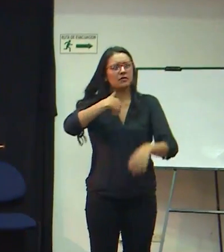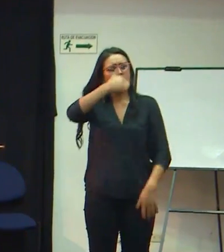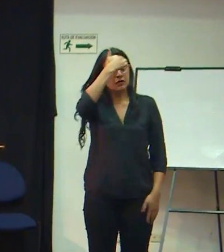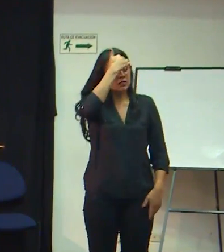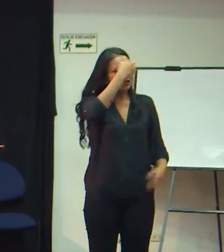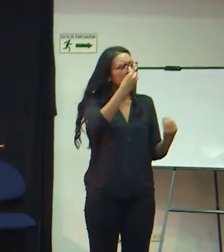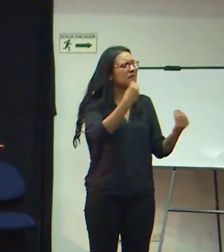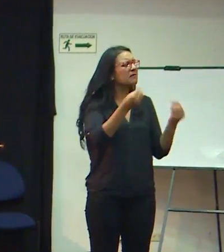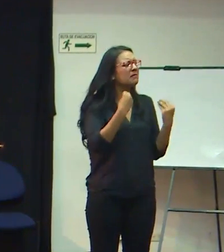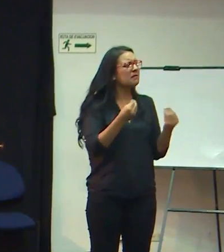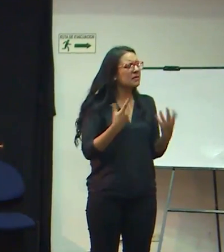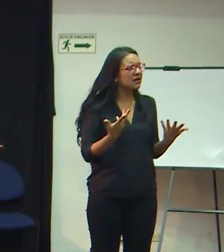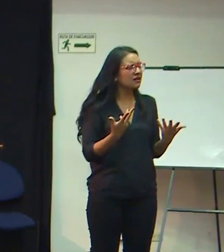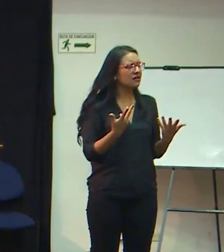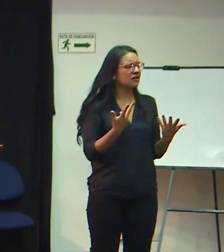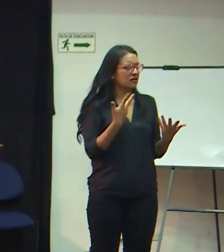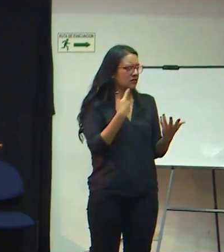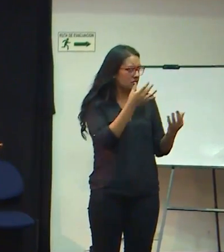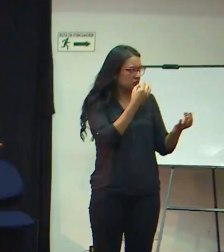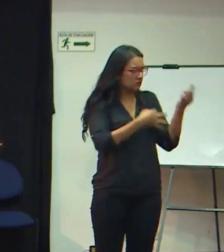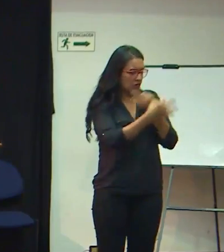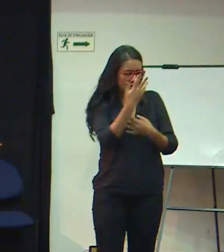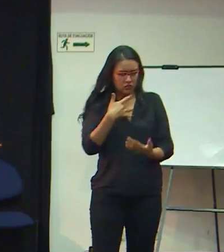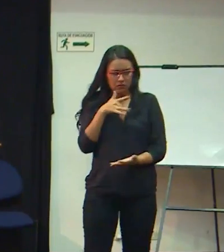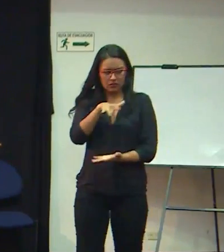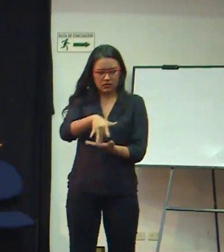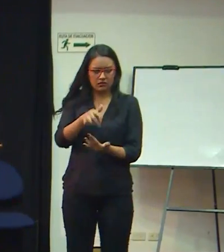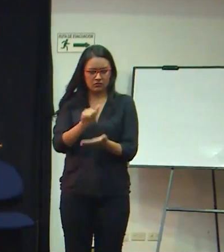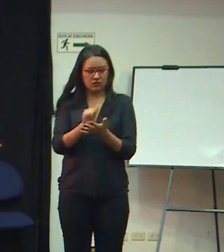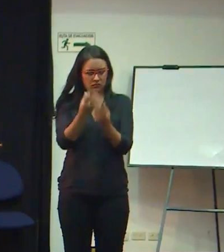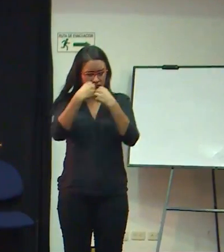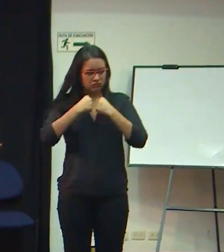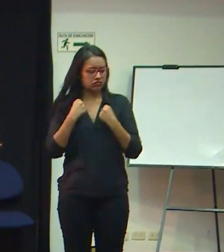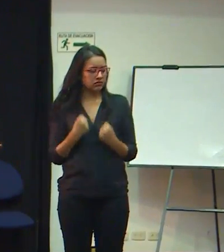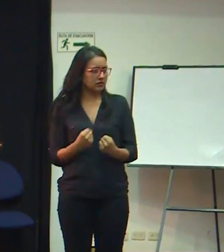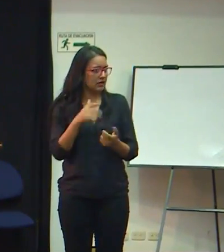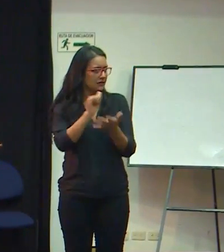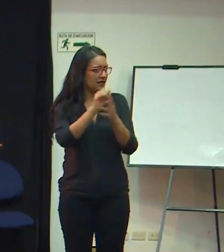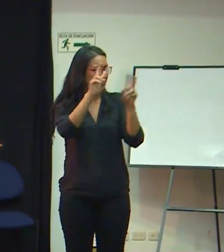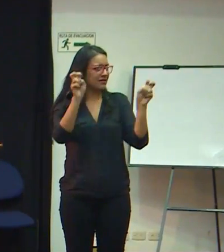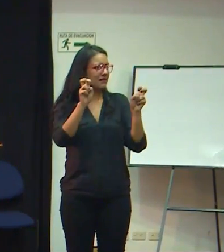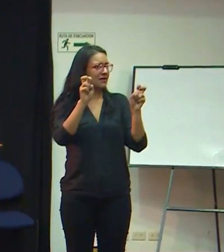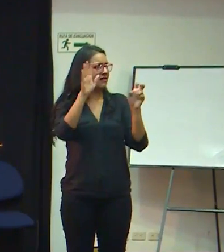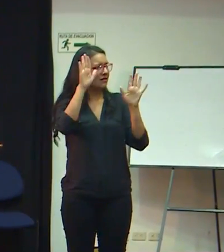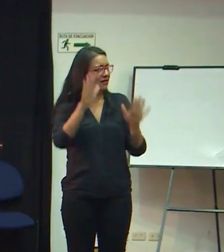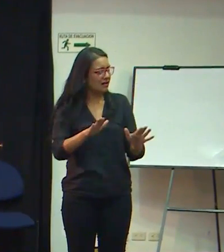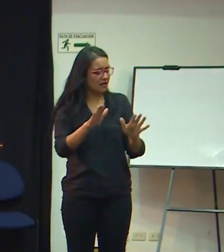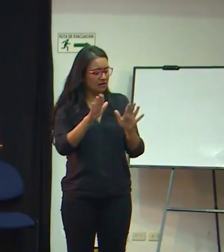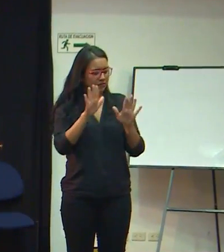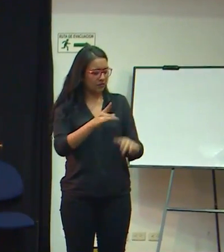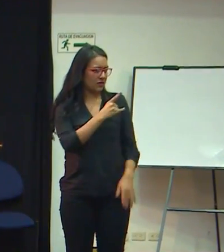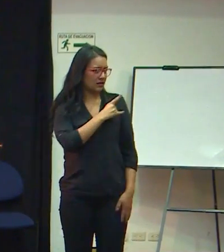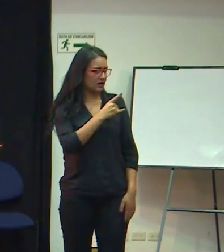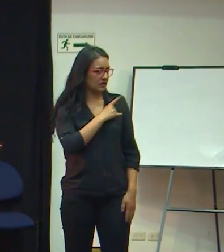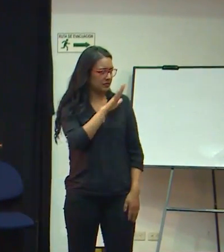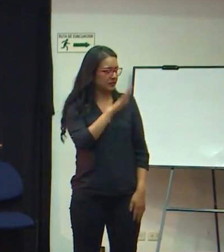que sean pertenecientes y que se apropien de esta parte actual de la